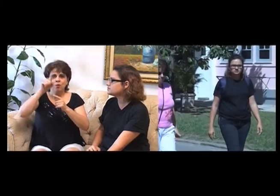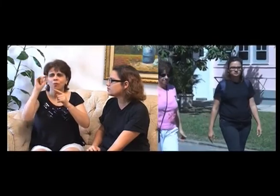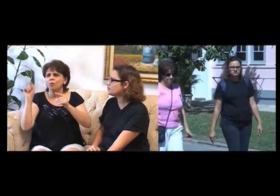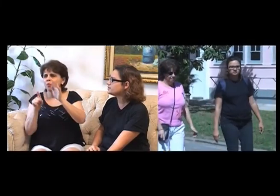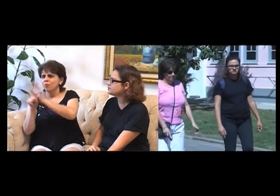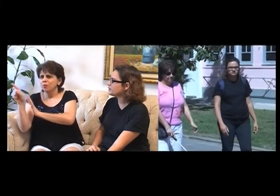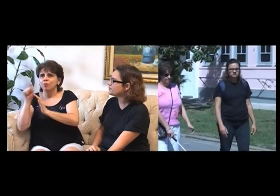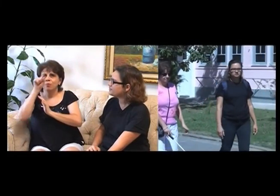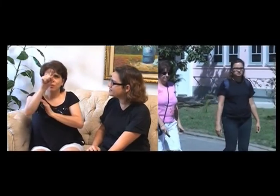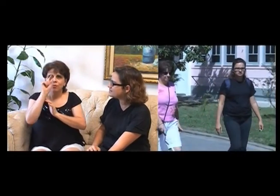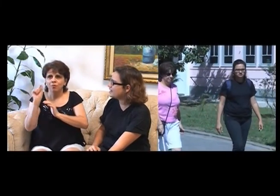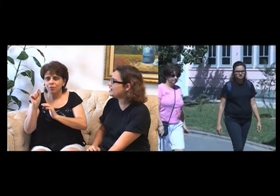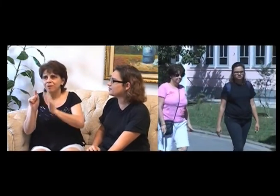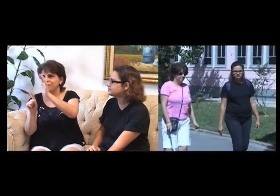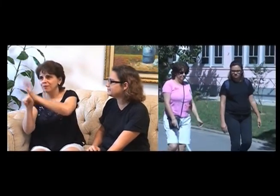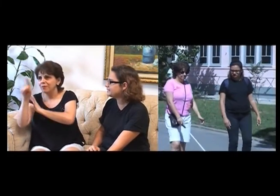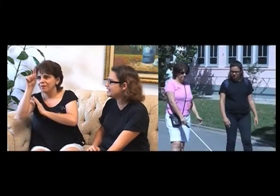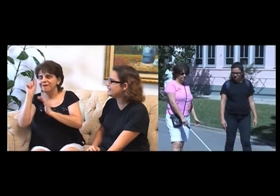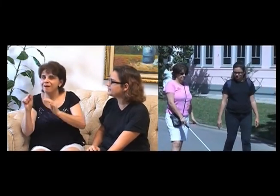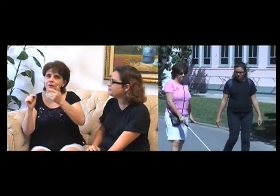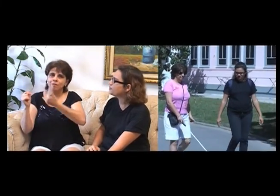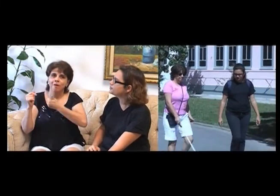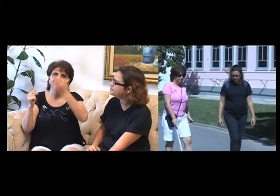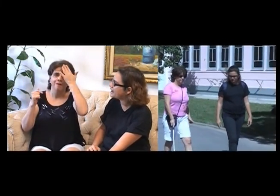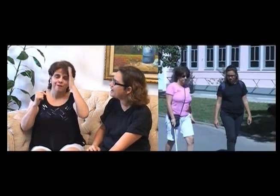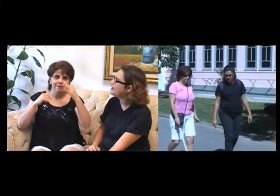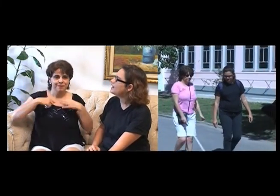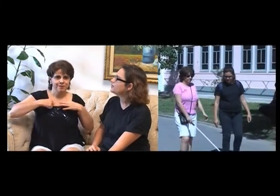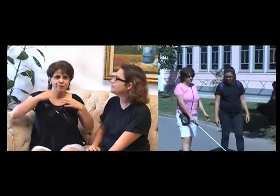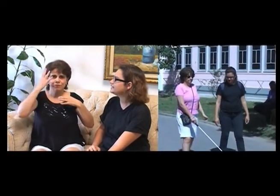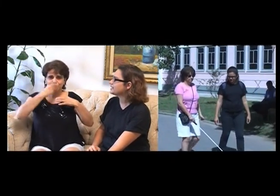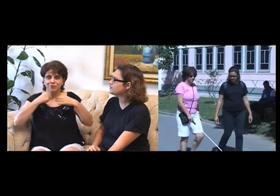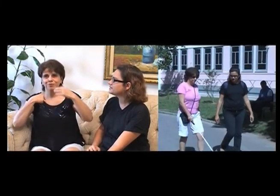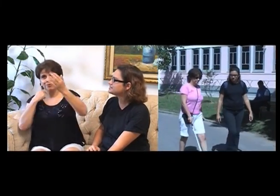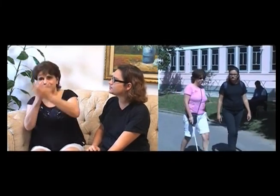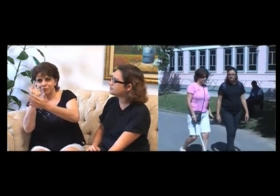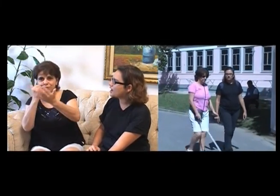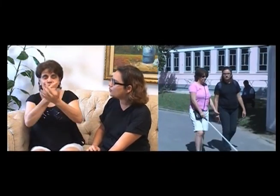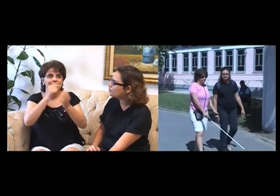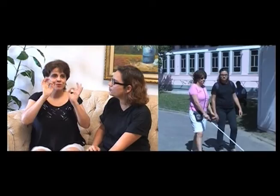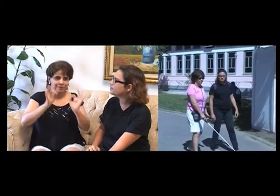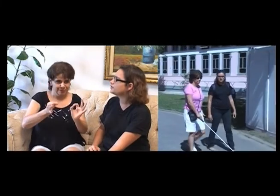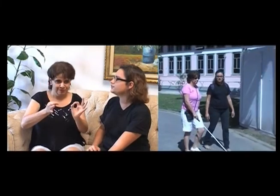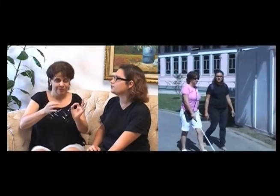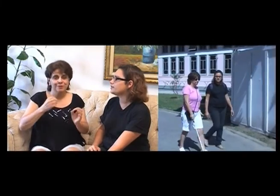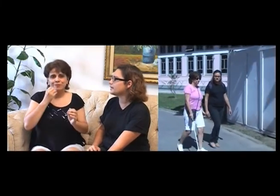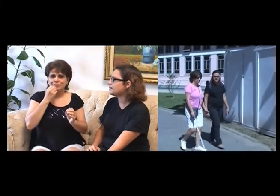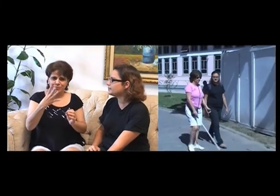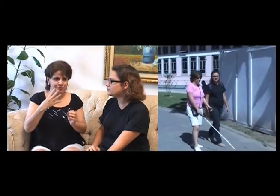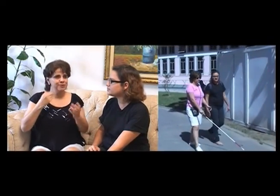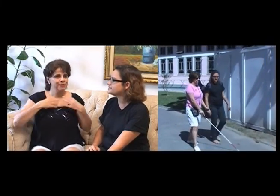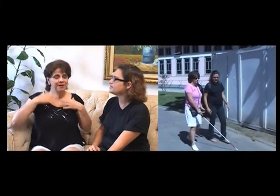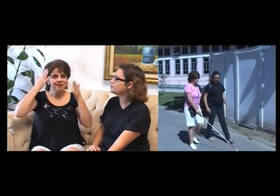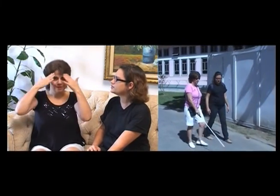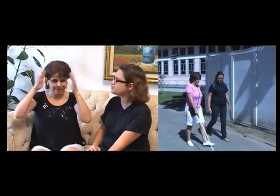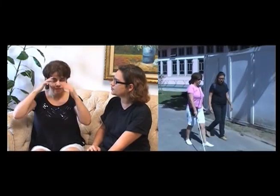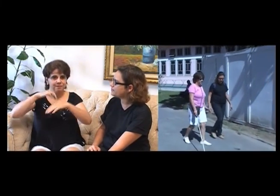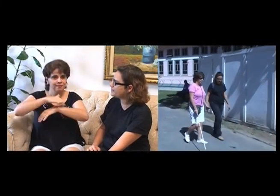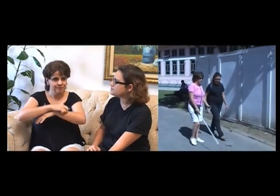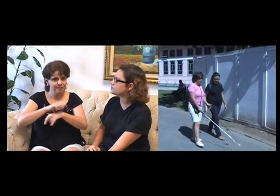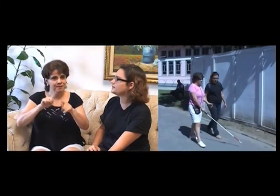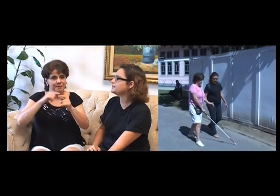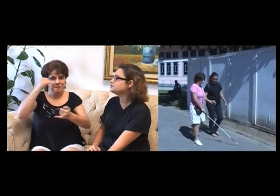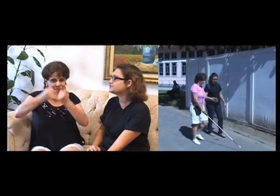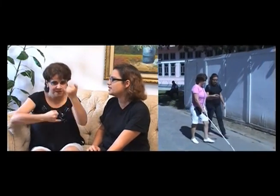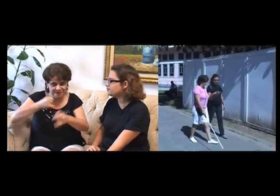com pessoas para conversar, contar piada, perguntar o que está acontecendo na rua. Quando eu vou comprar uma blusa, eu gosto de ir